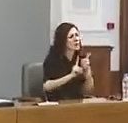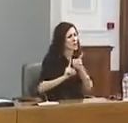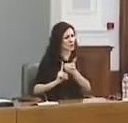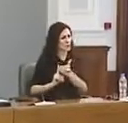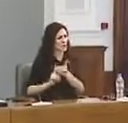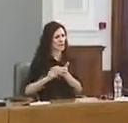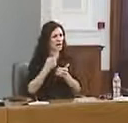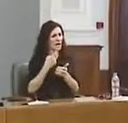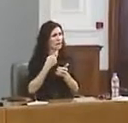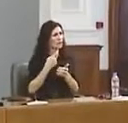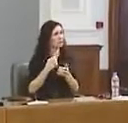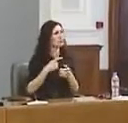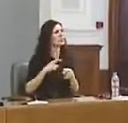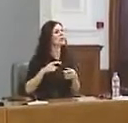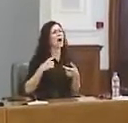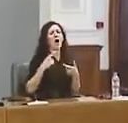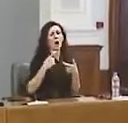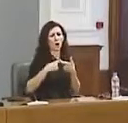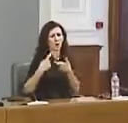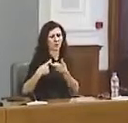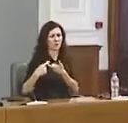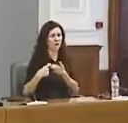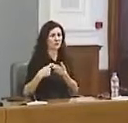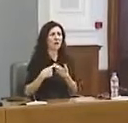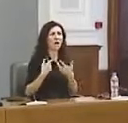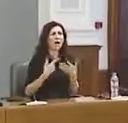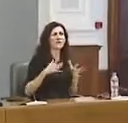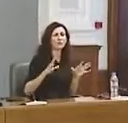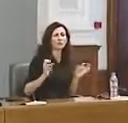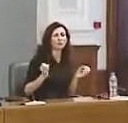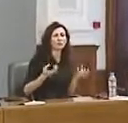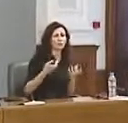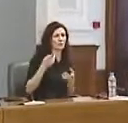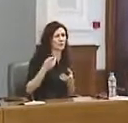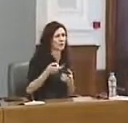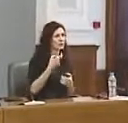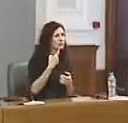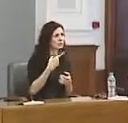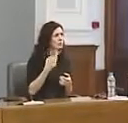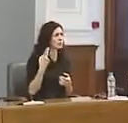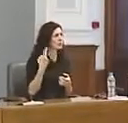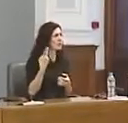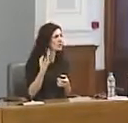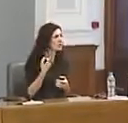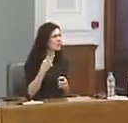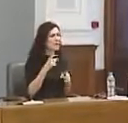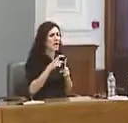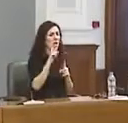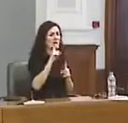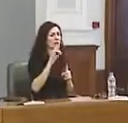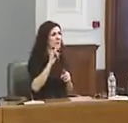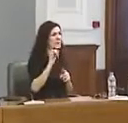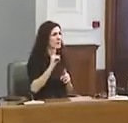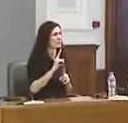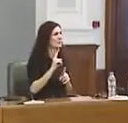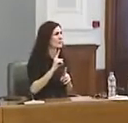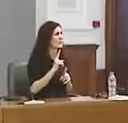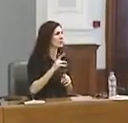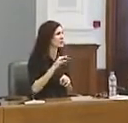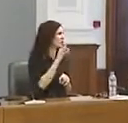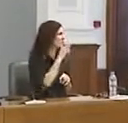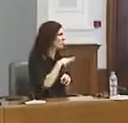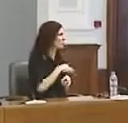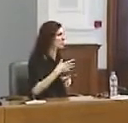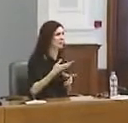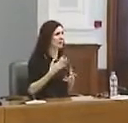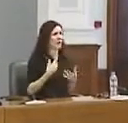са контактни на положителни. Какво се случва с тях, защото разбираме, че РЗИ не може да смогне на време да уведоми